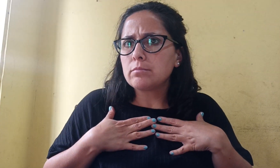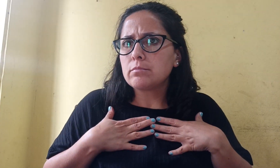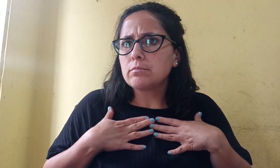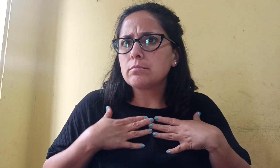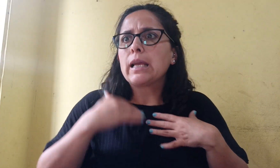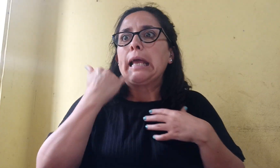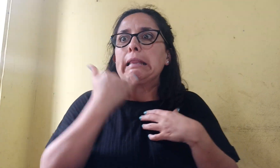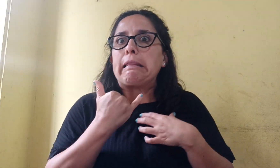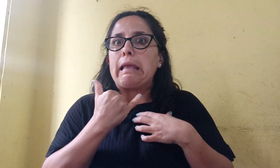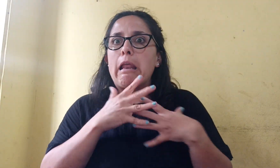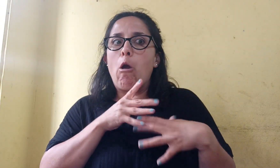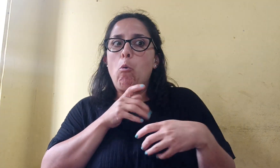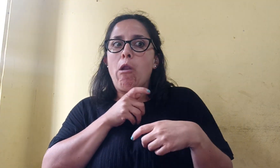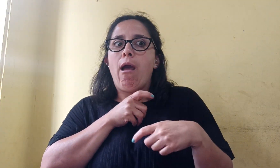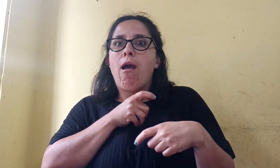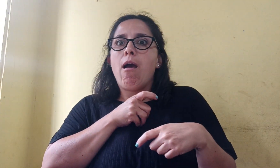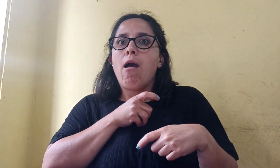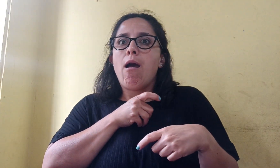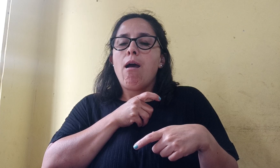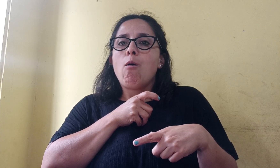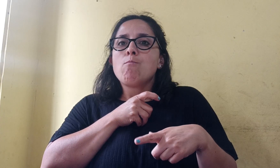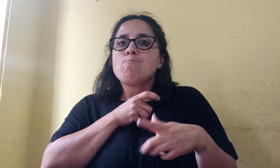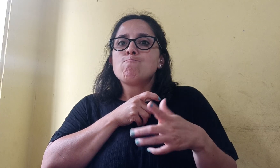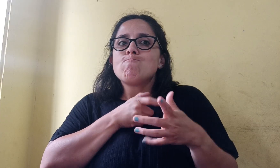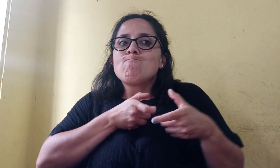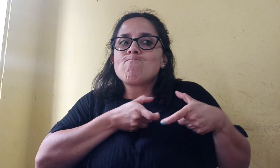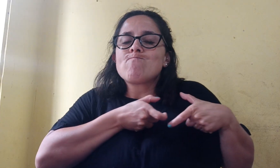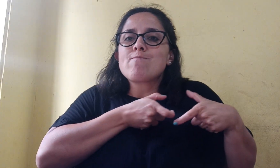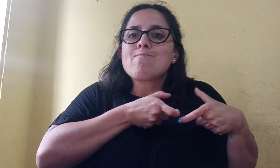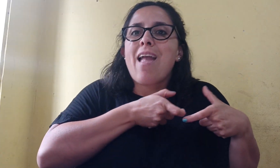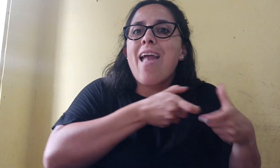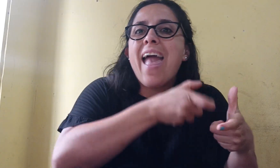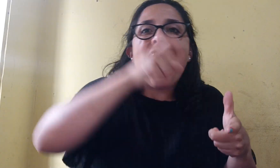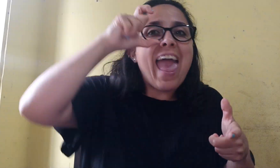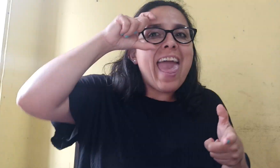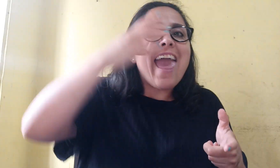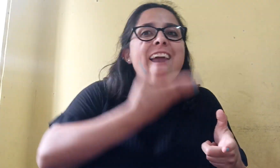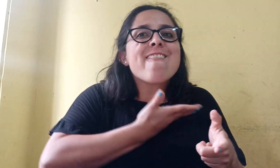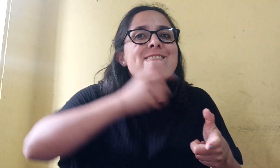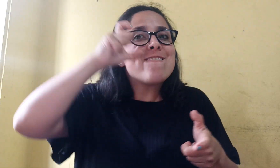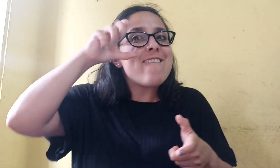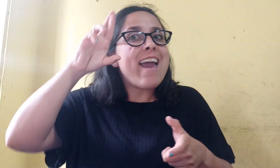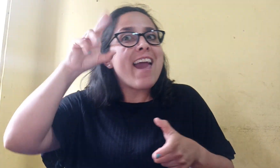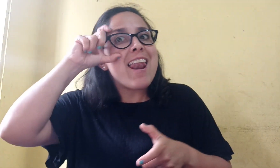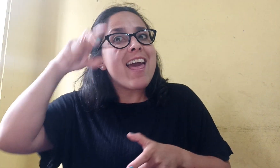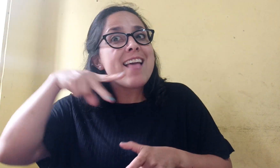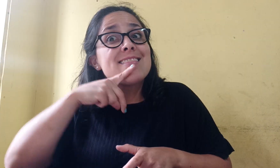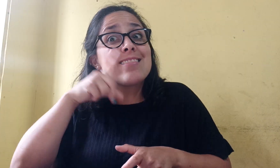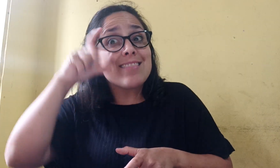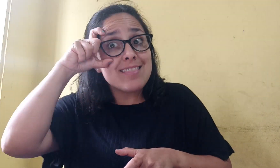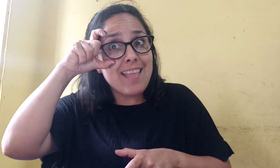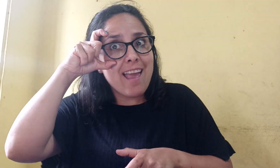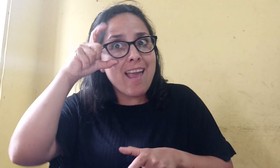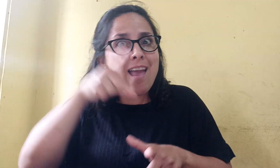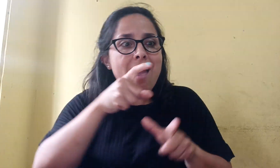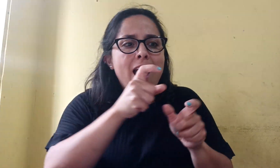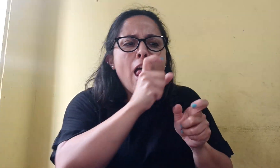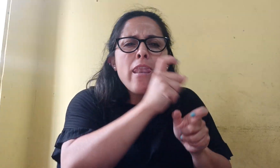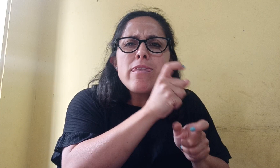vía eferente, o sea, sería ahora esos axones, los nervios, digamos, que van a llevar